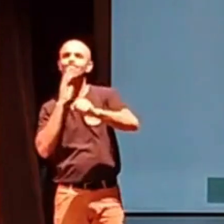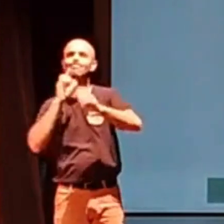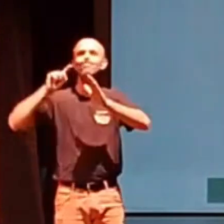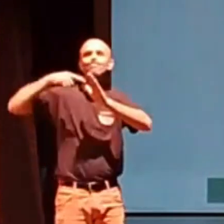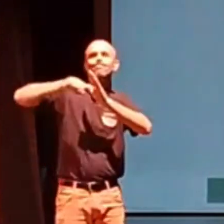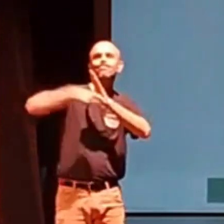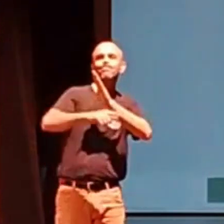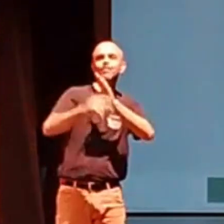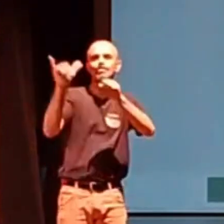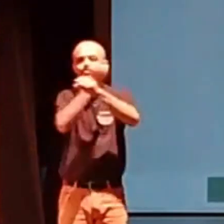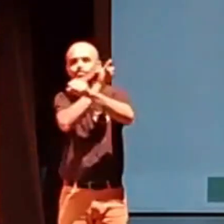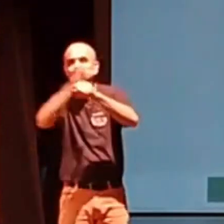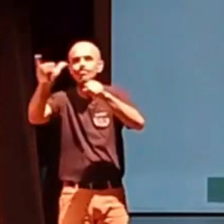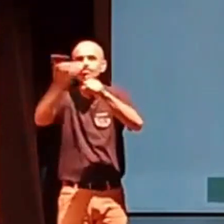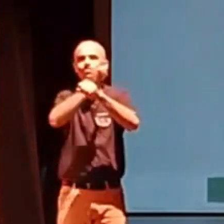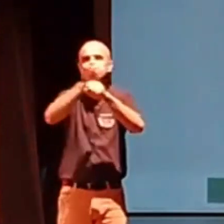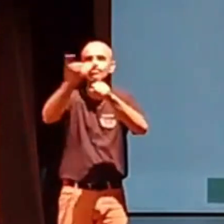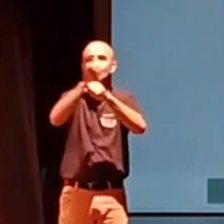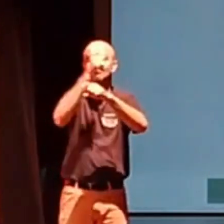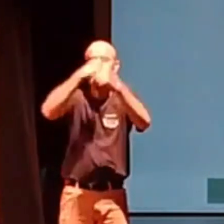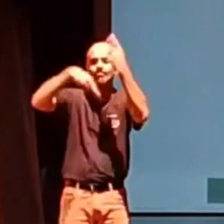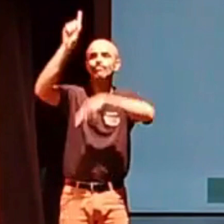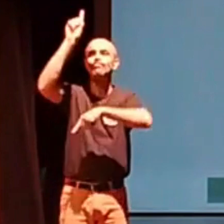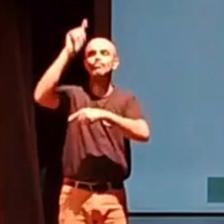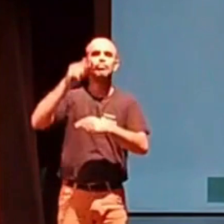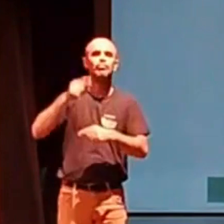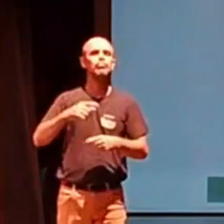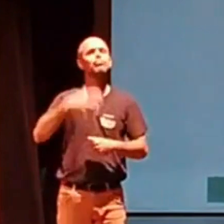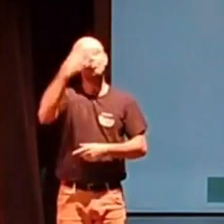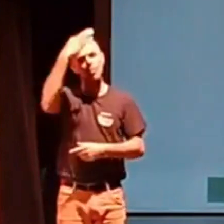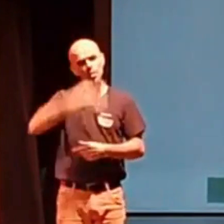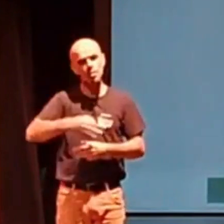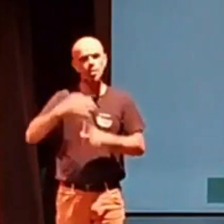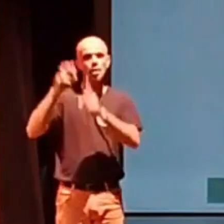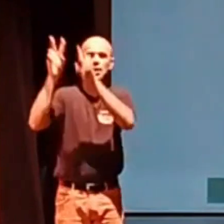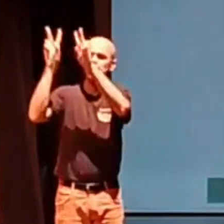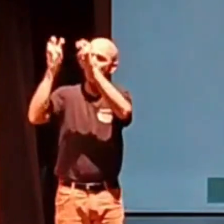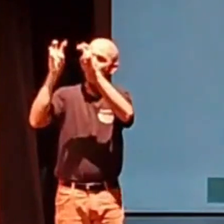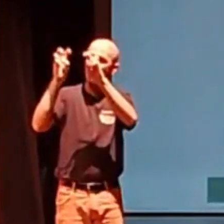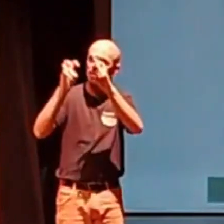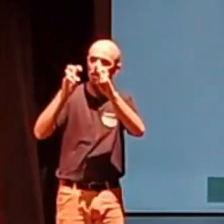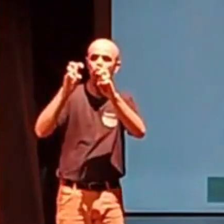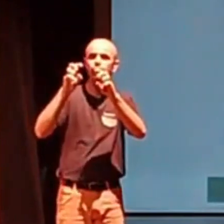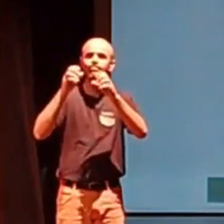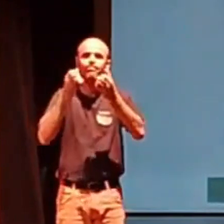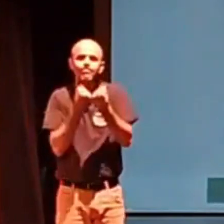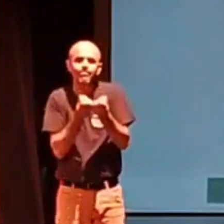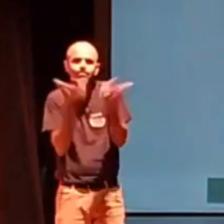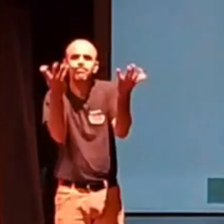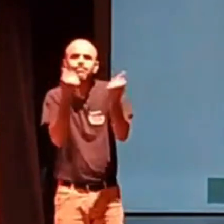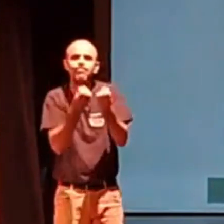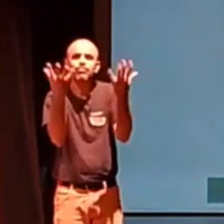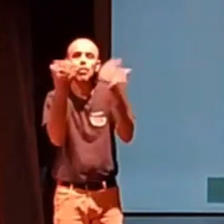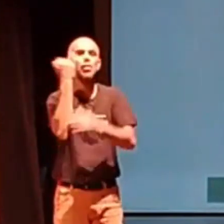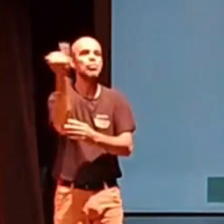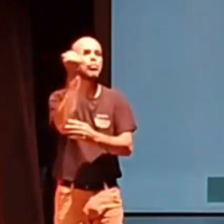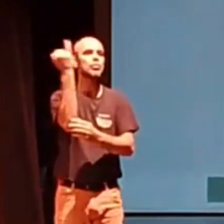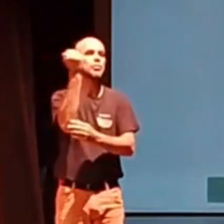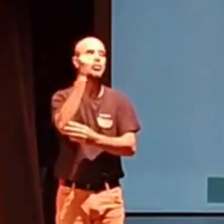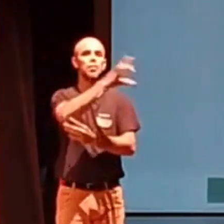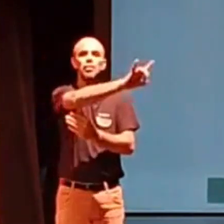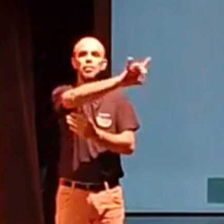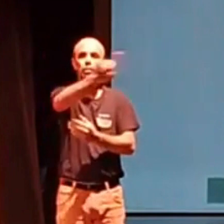de aprimoramento. Tenham certeza que todos os temas que forem abordados aqui serão sim de muita relevância